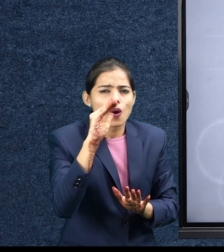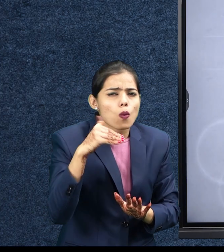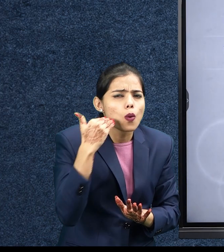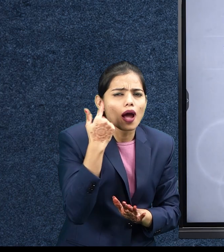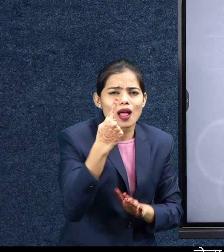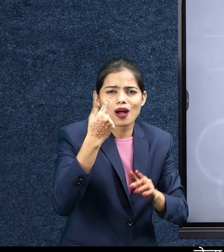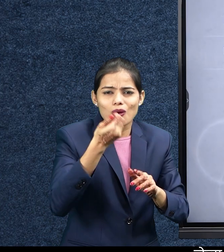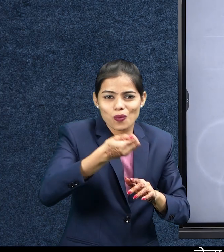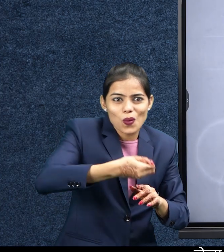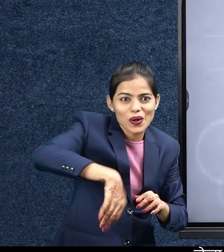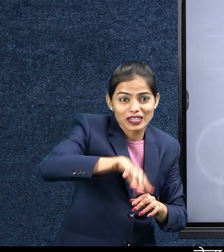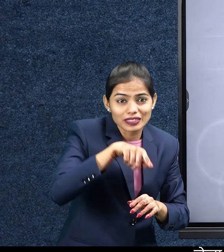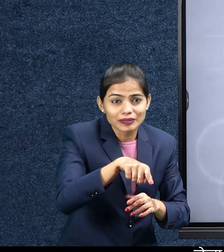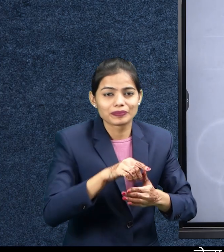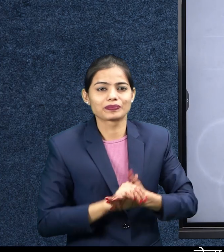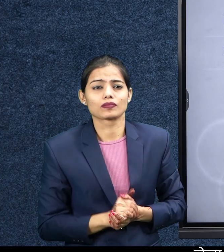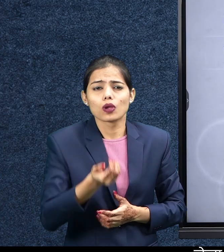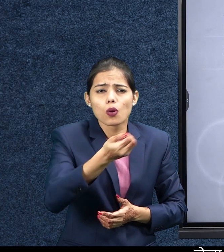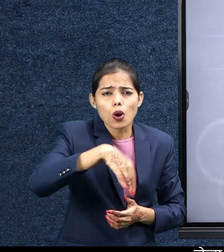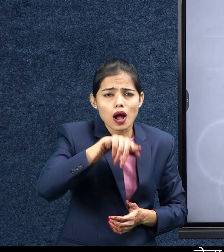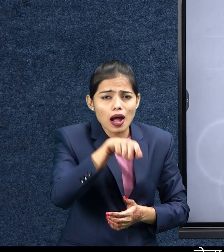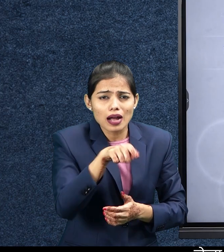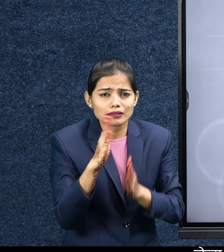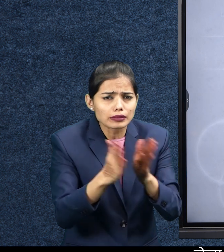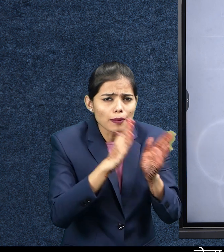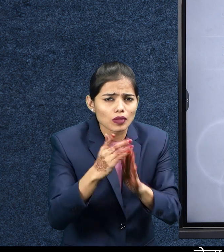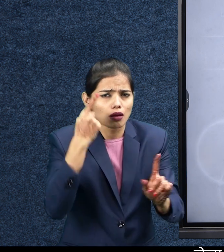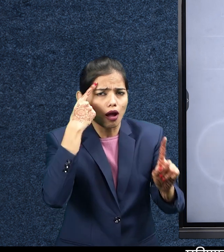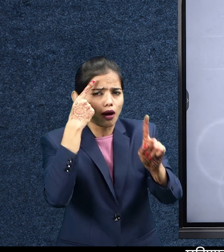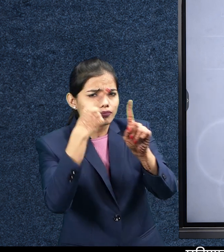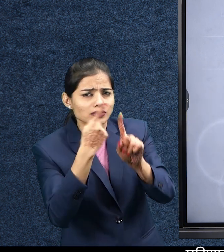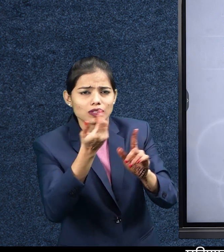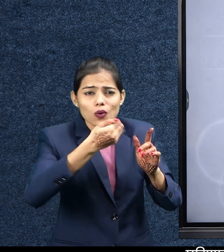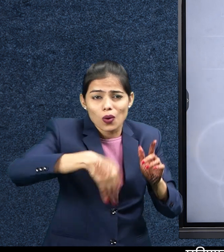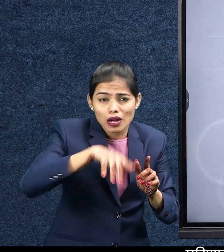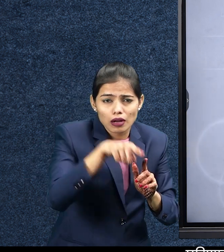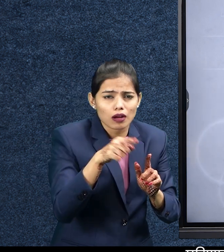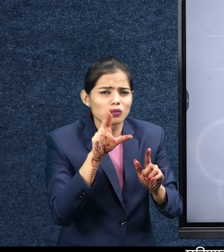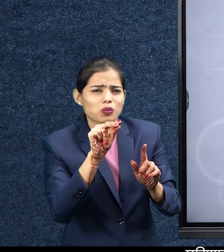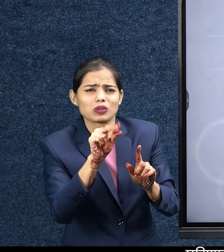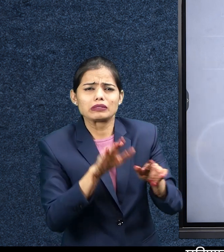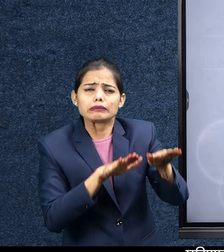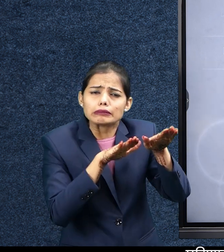निळा. जेव्हा तुम्ही हे फासे गुंडाळता तेव्हा एका डायचा परिणाम दुसऱ्याच्या निकालावर अवलंबून